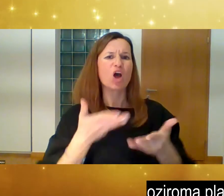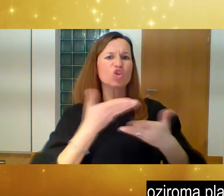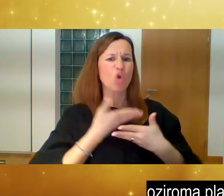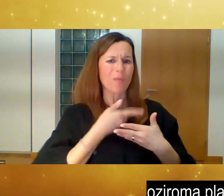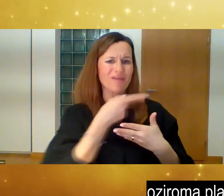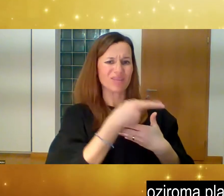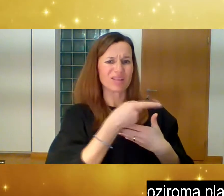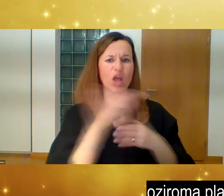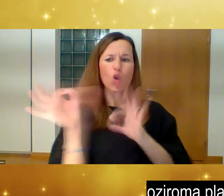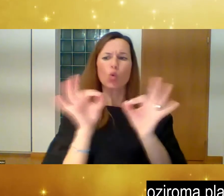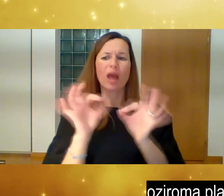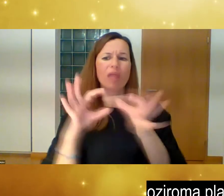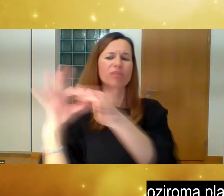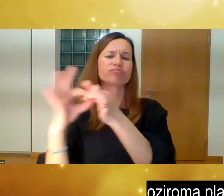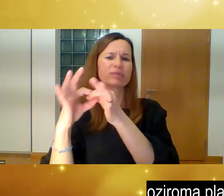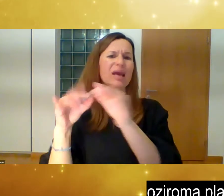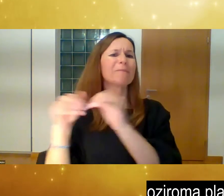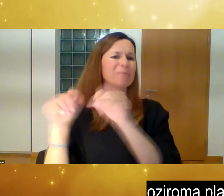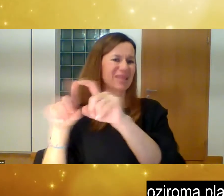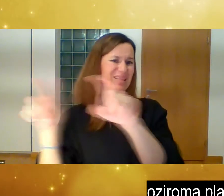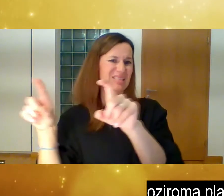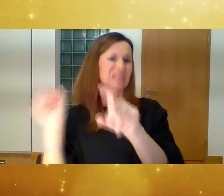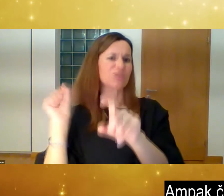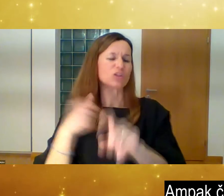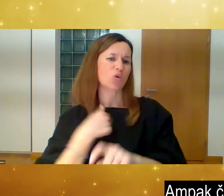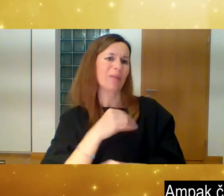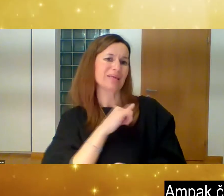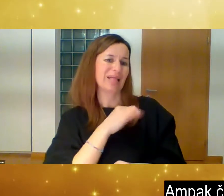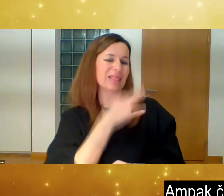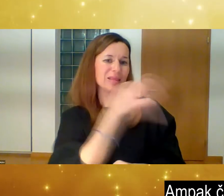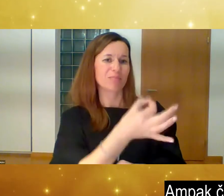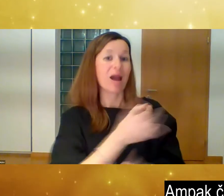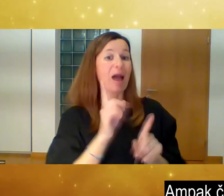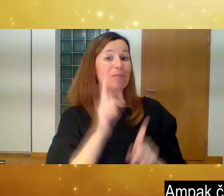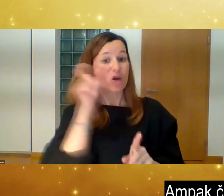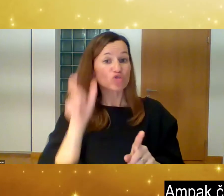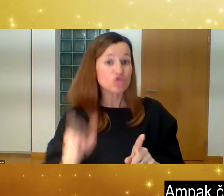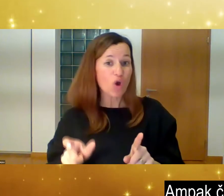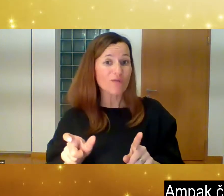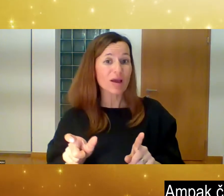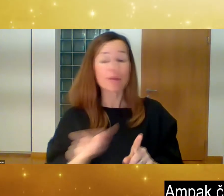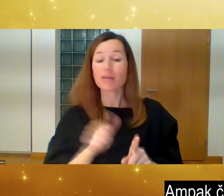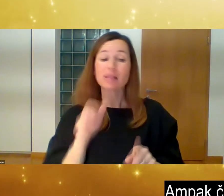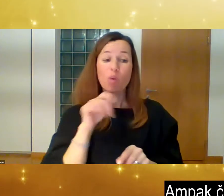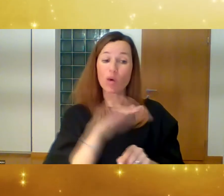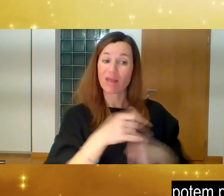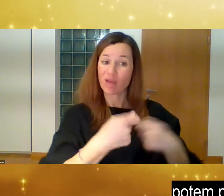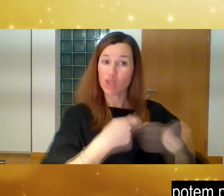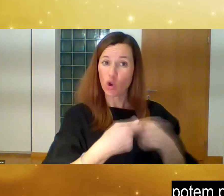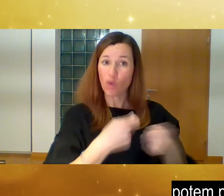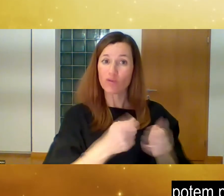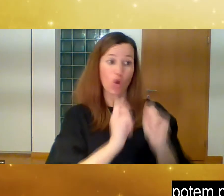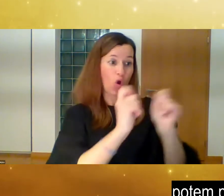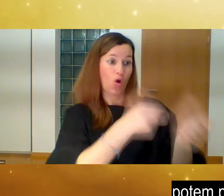oziroma plačilo pripomočka, zato me je zanimalo. Ampak človek pa takoj prevzame torej pripomoček, potem